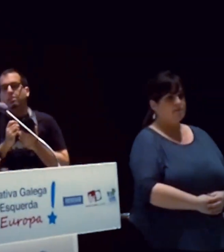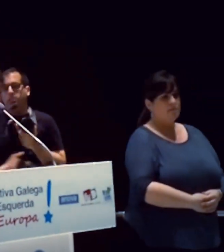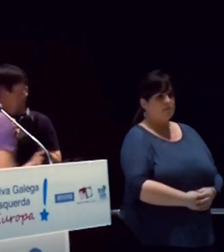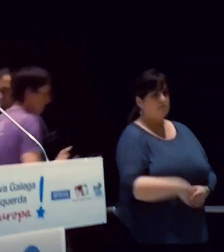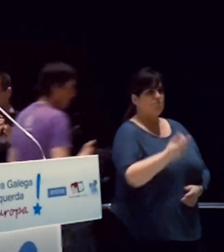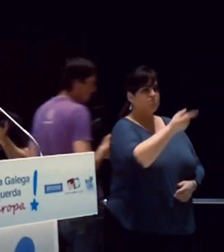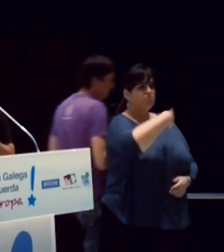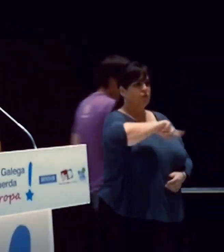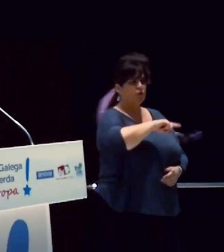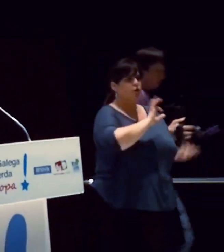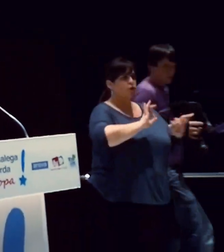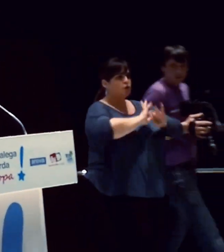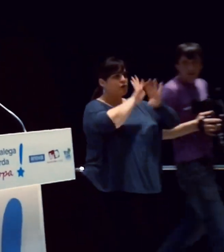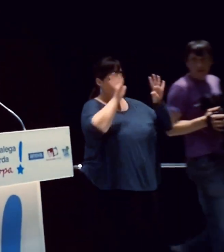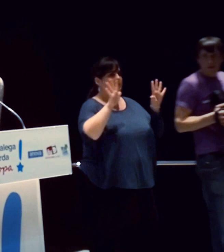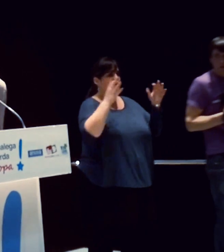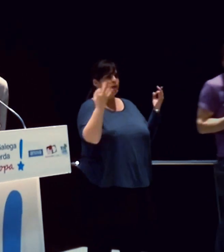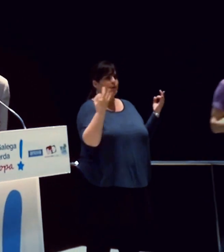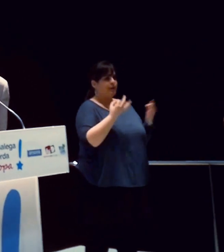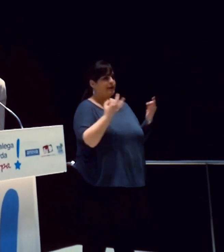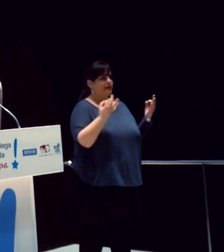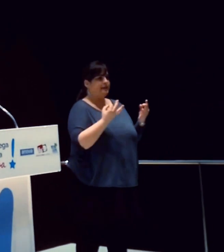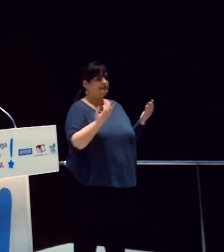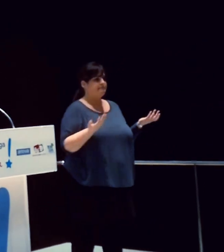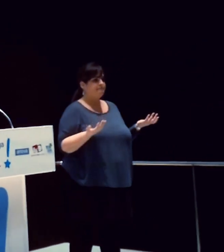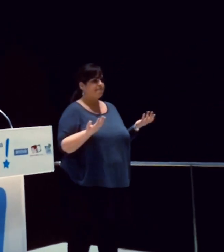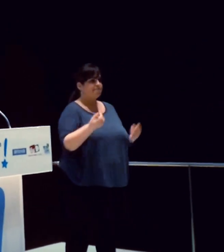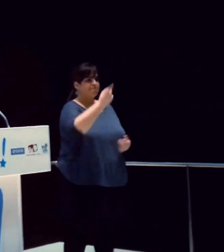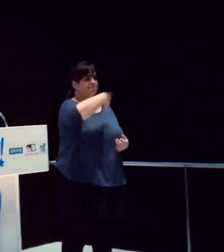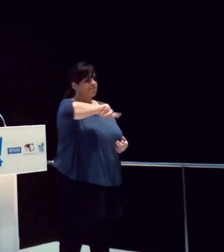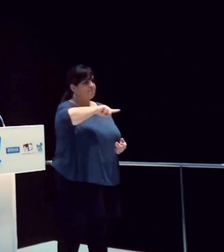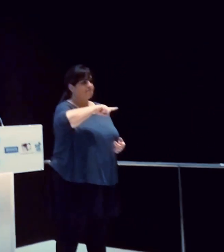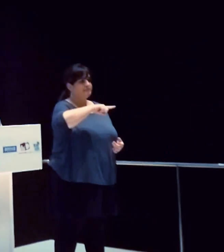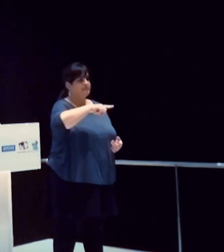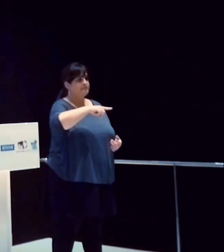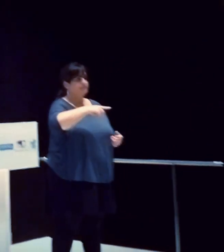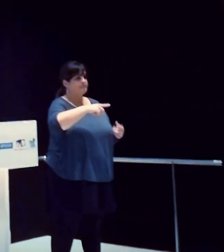sintemos claro que no debemos competir